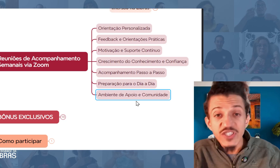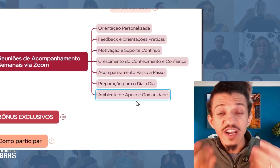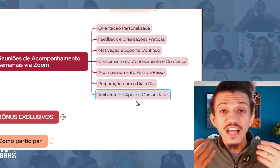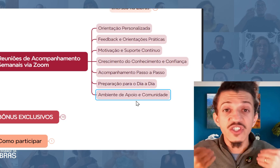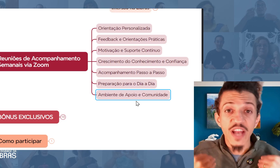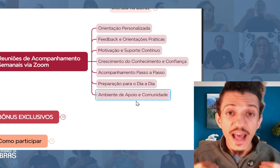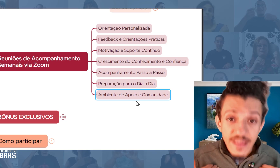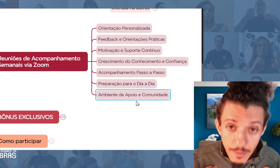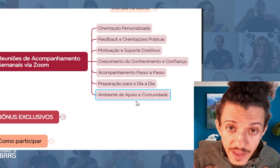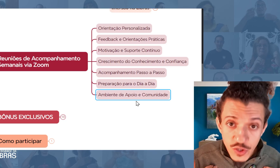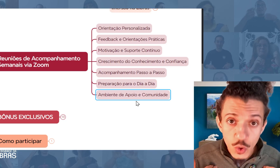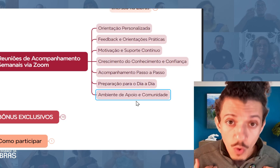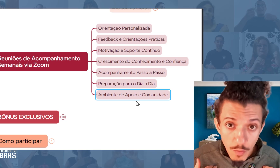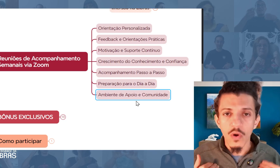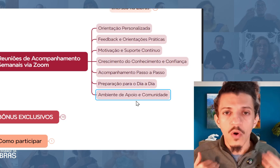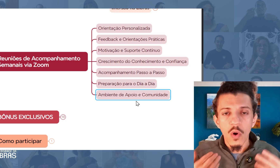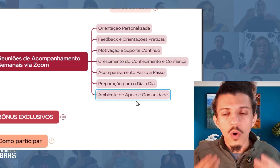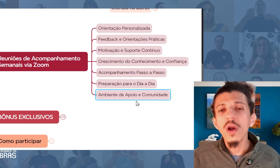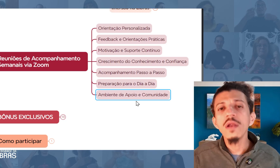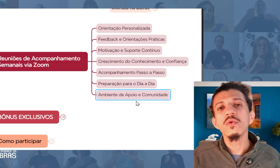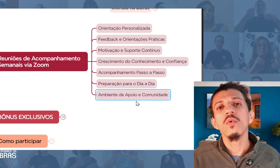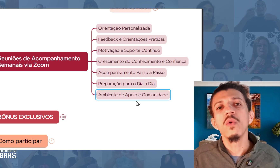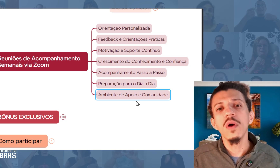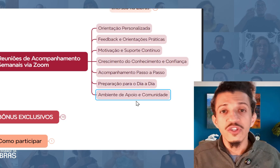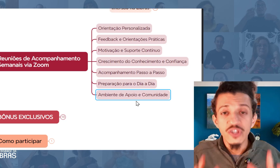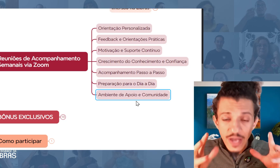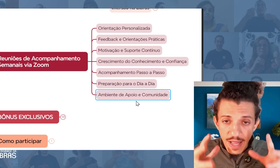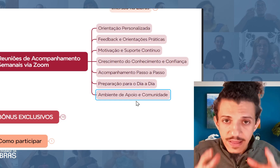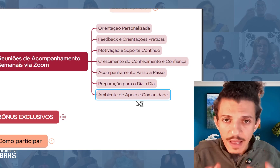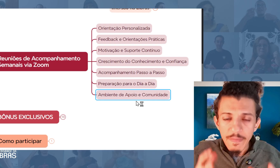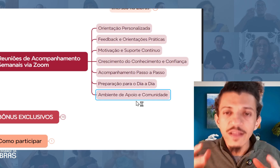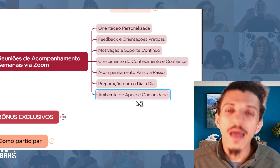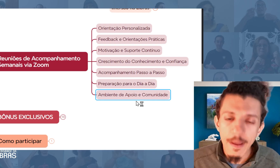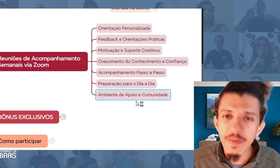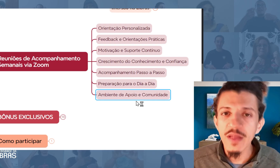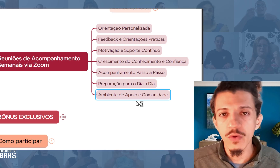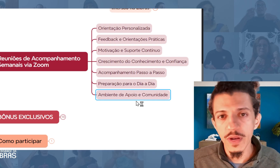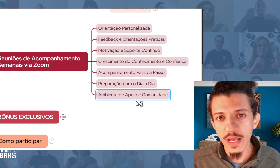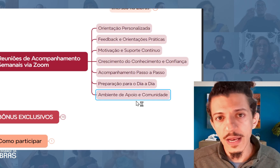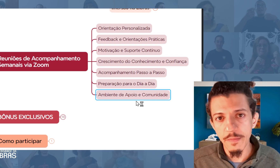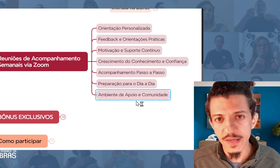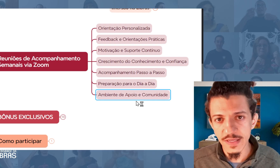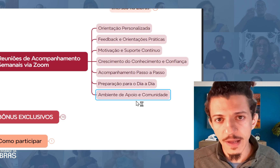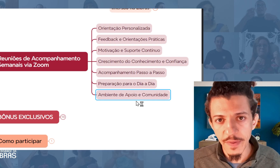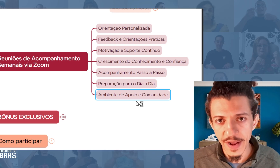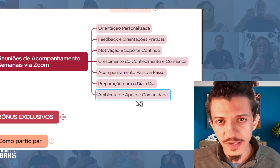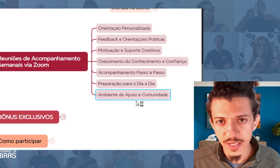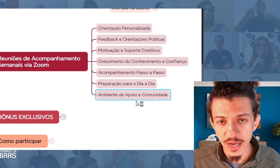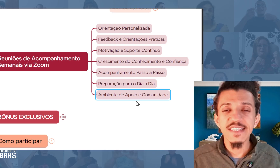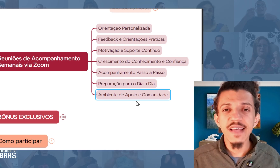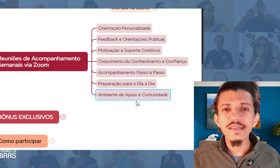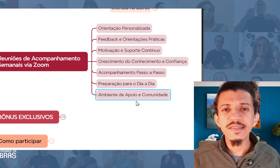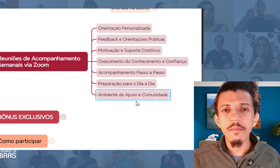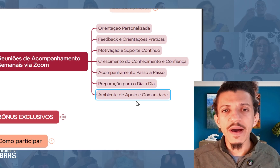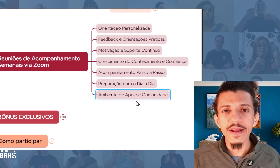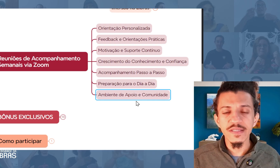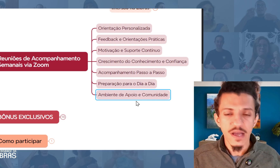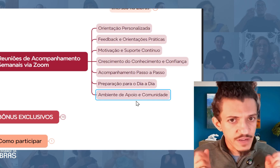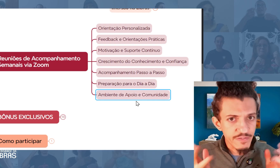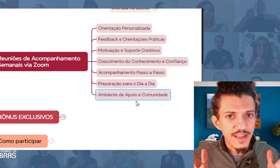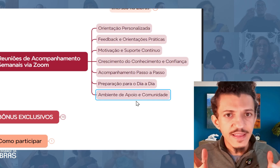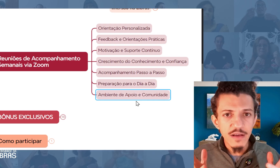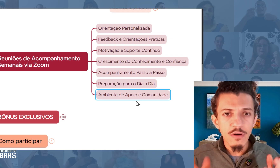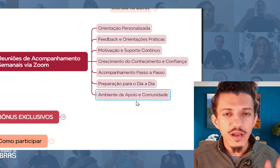tirar diretamente comigo, olho no olho, diretamente na mentoria Libras na Prática. Em 6 semanas, você